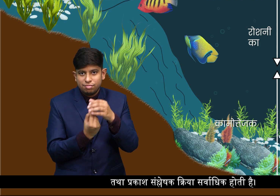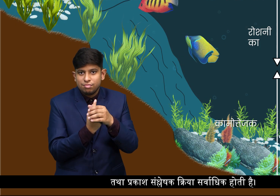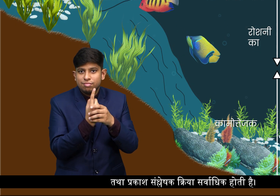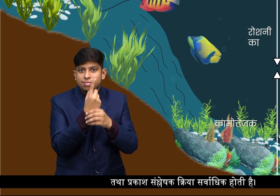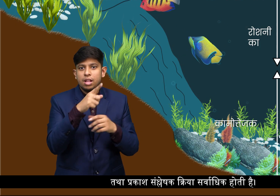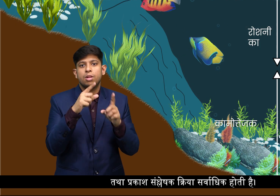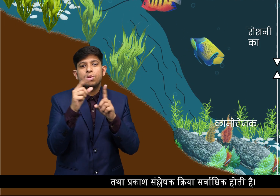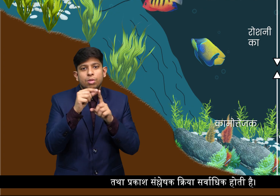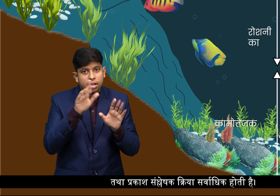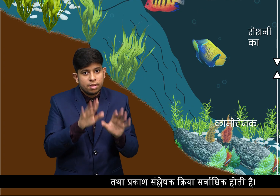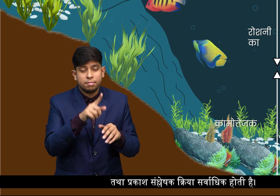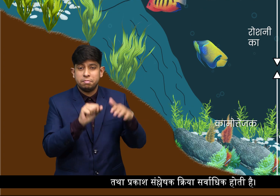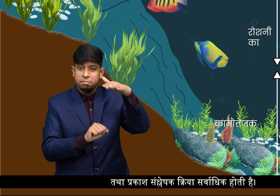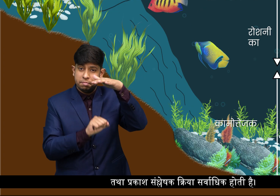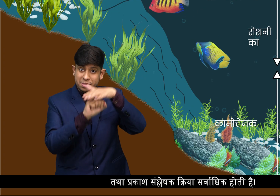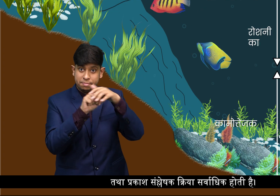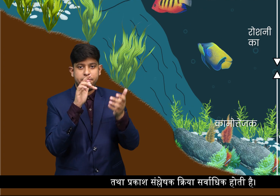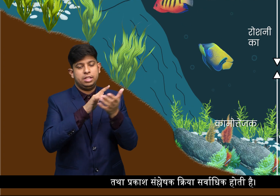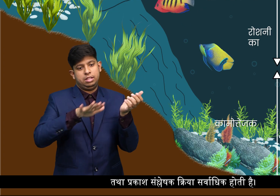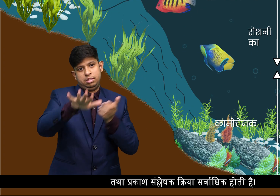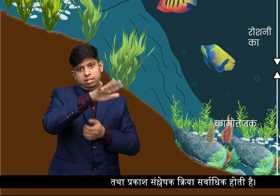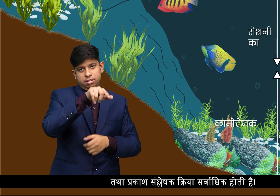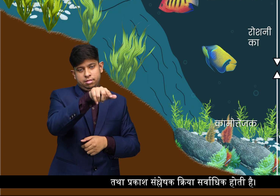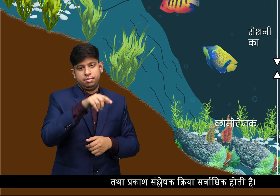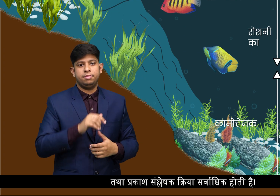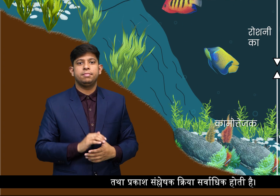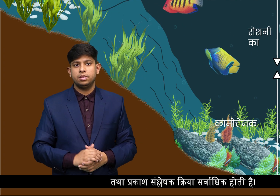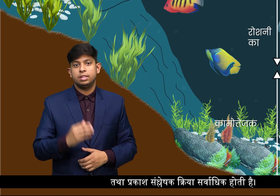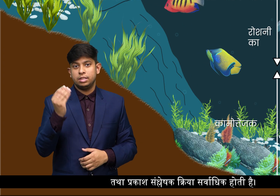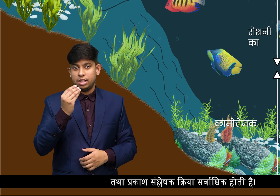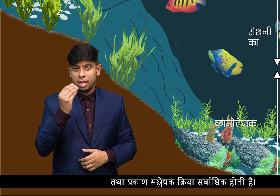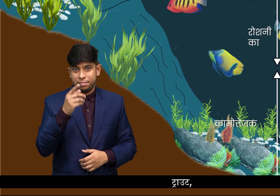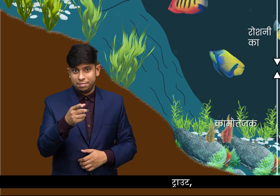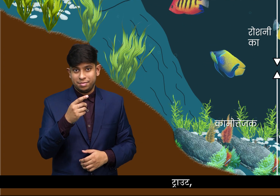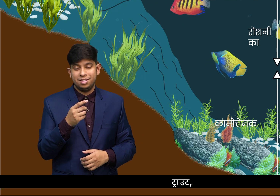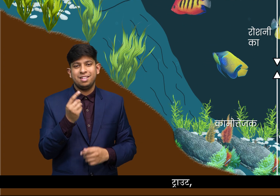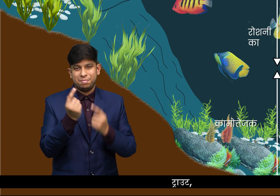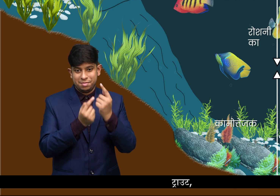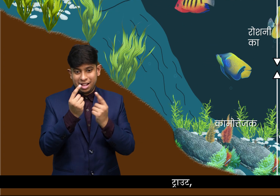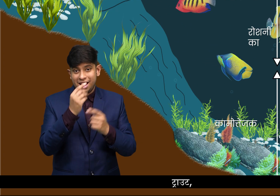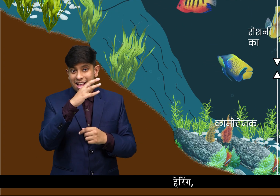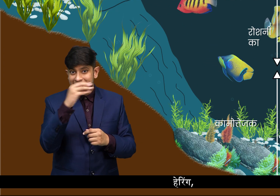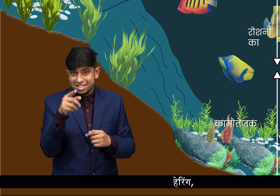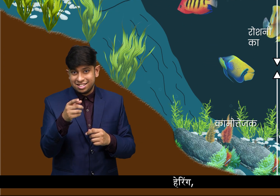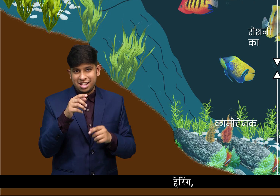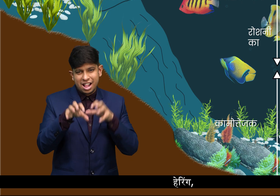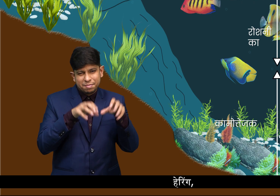प्रकाश संरक्षण की क्रिया सर्वाधिक होती है। ट्राउट, हेरिंग,